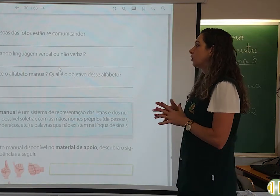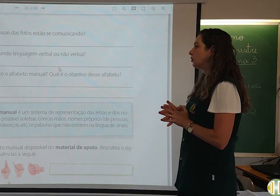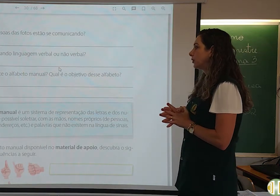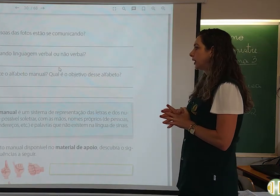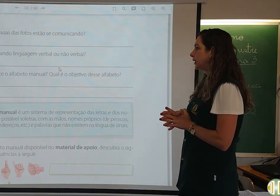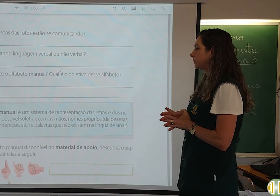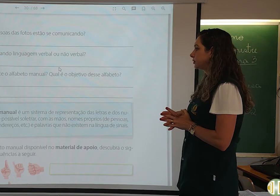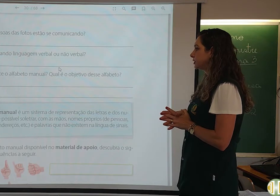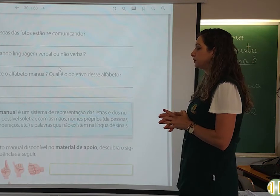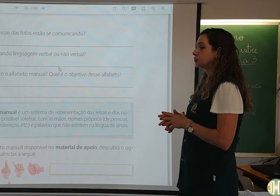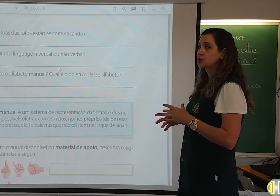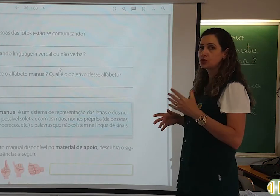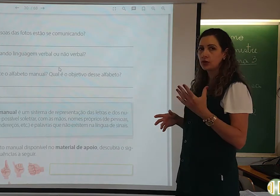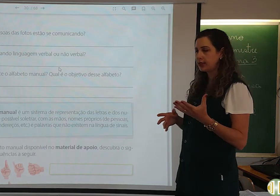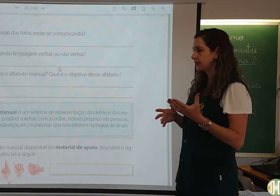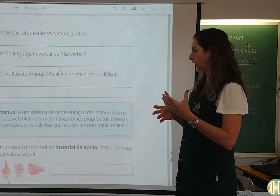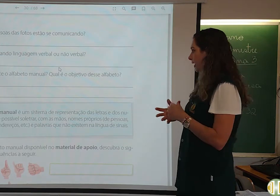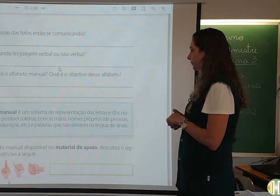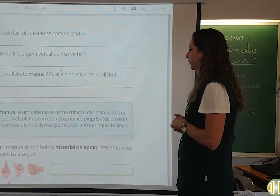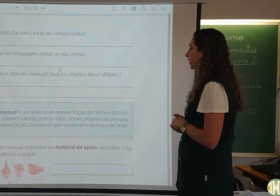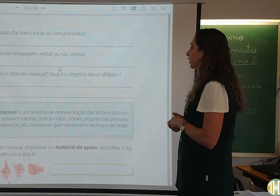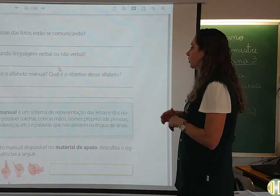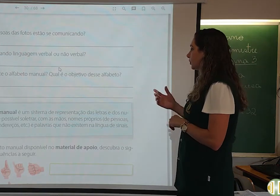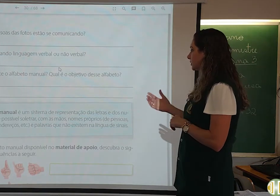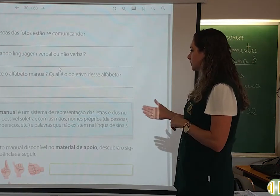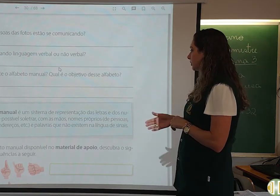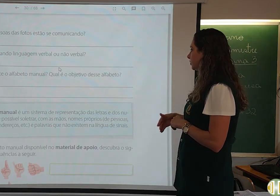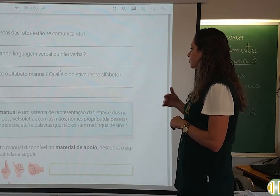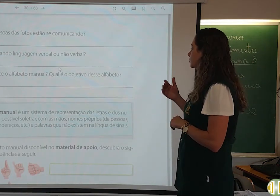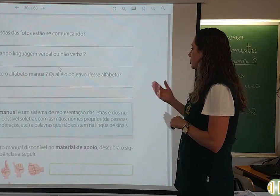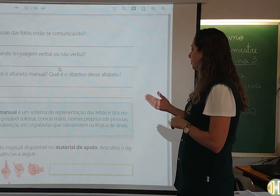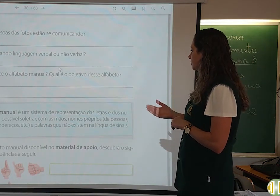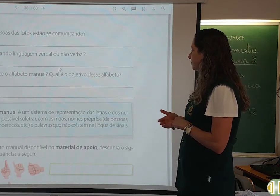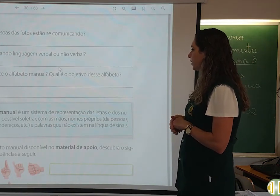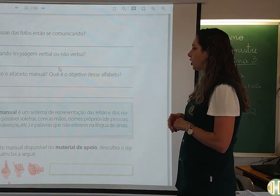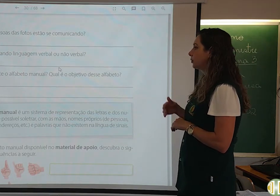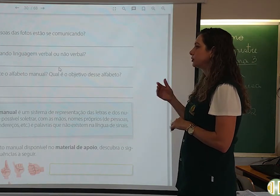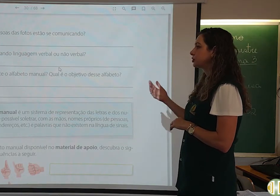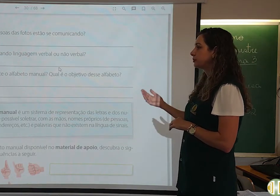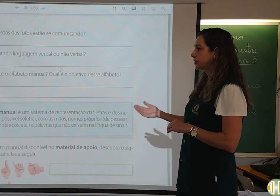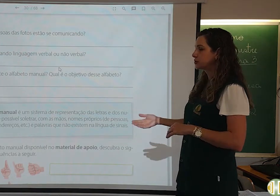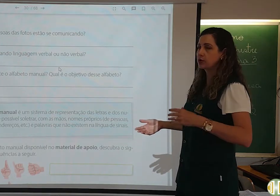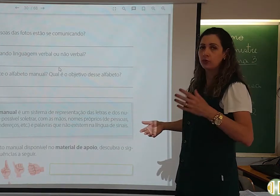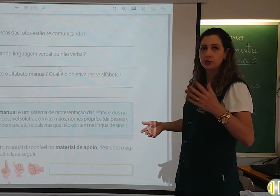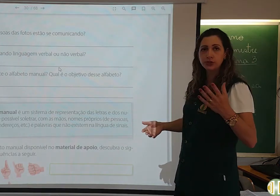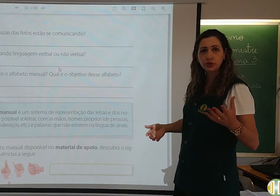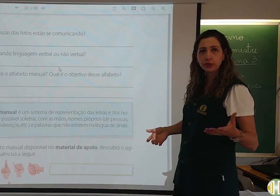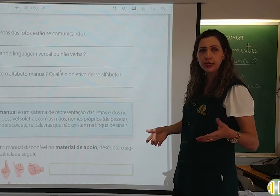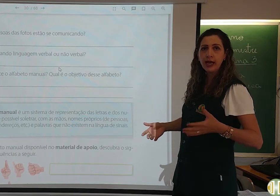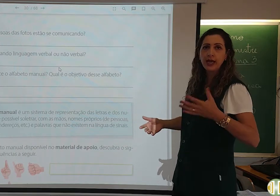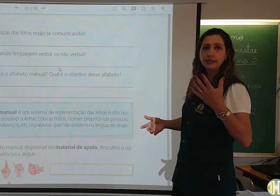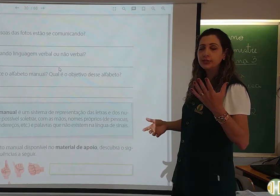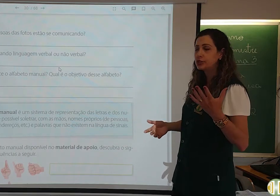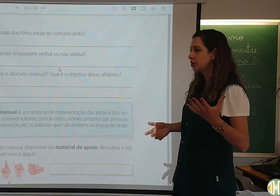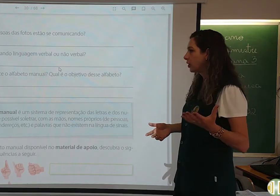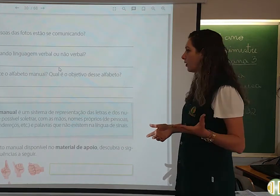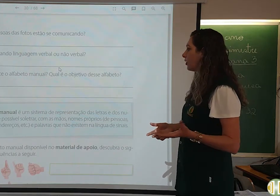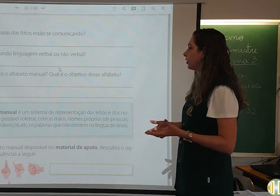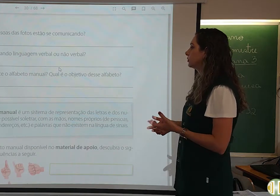com ele é possível soletrar com as mãos nomes próprios de pessoas, de lugares, de